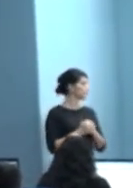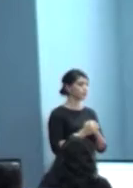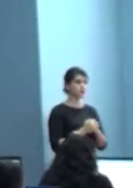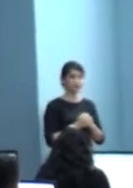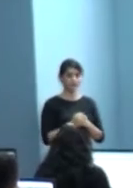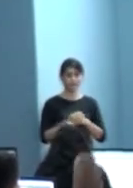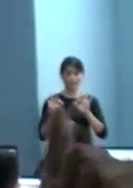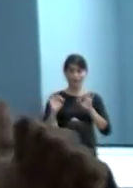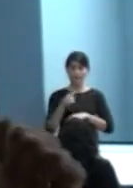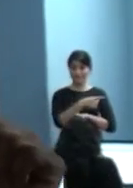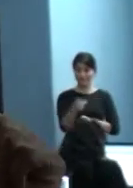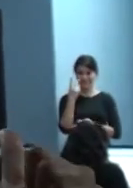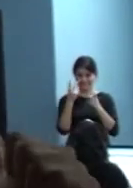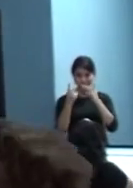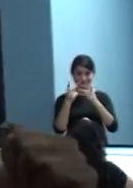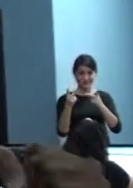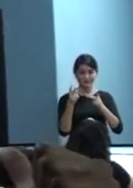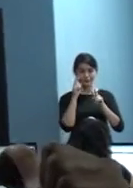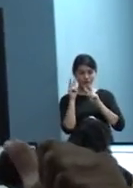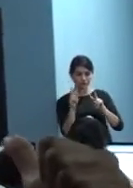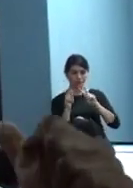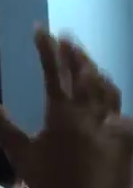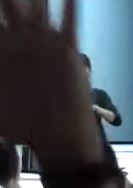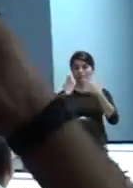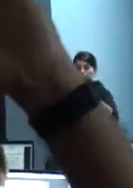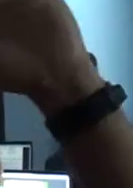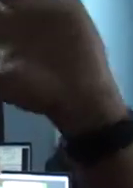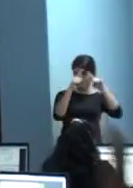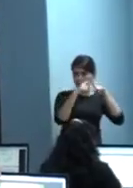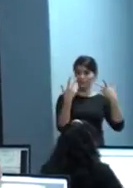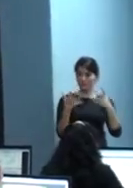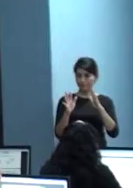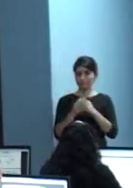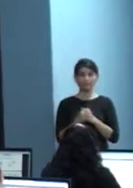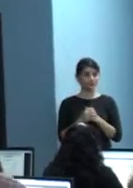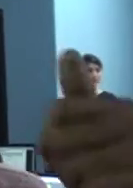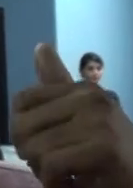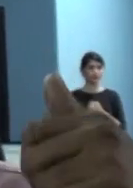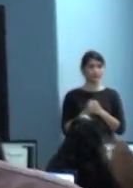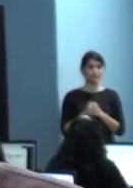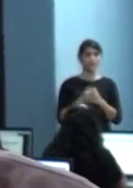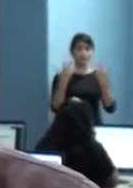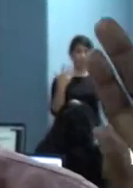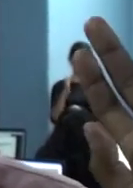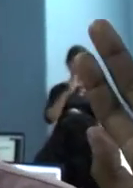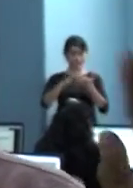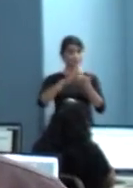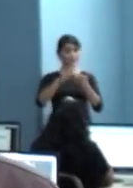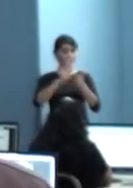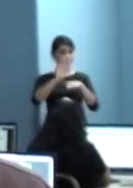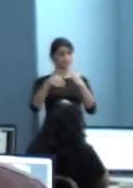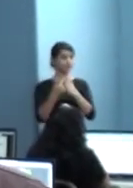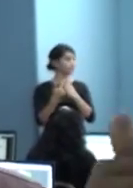este caso lo coordinamos con el grupo, la comunidad sorda del municipio, que se maneja a través de la Escuela Emanuel. Obviamente, si hay más,